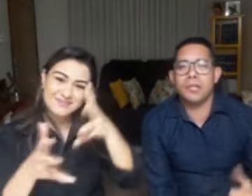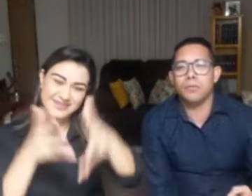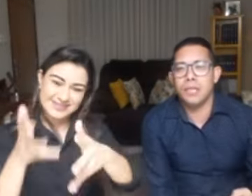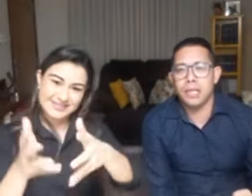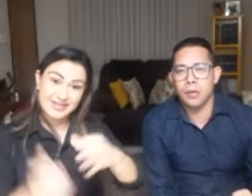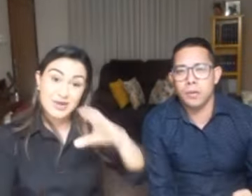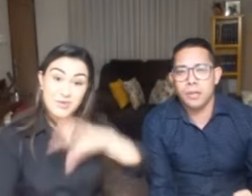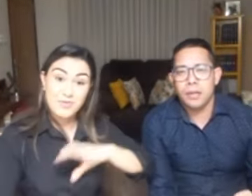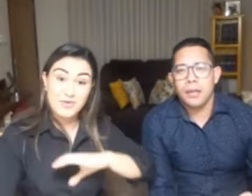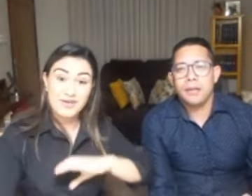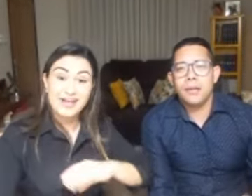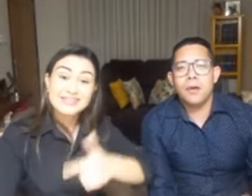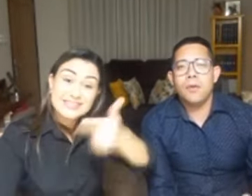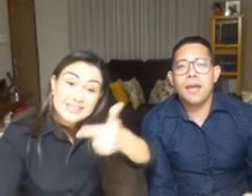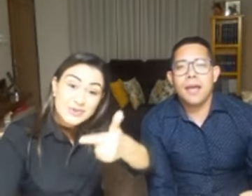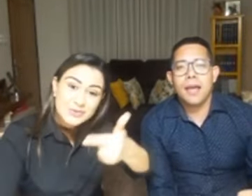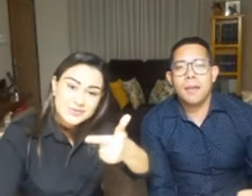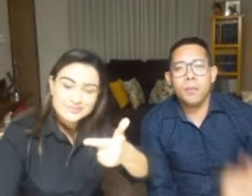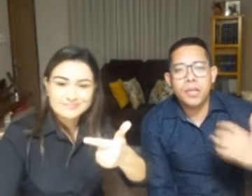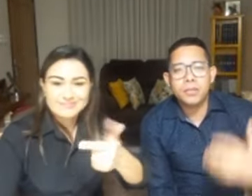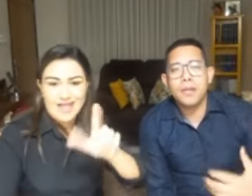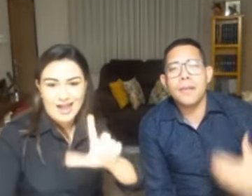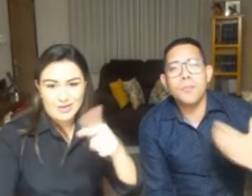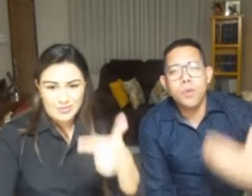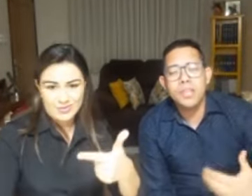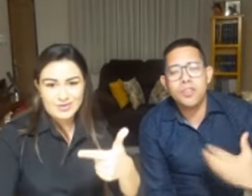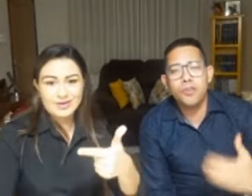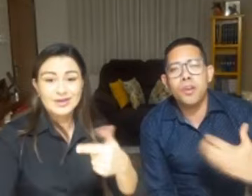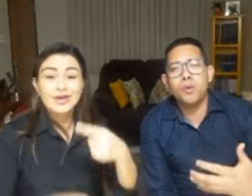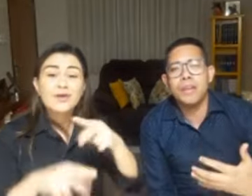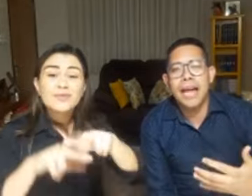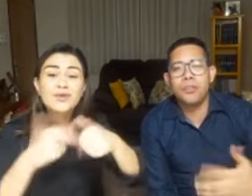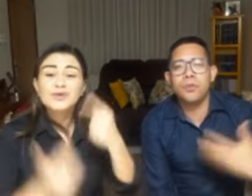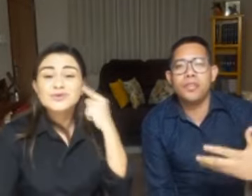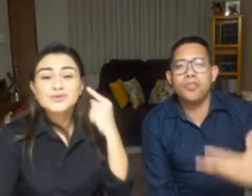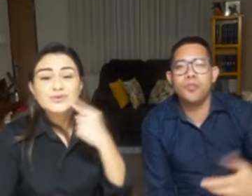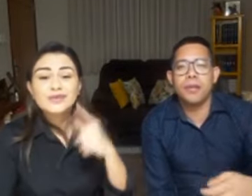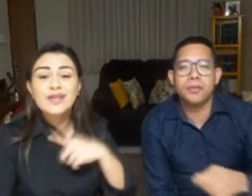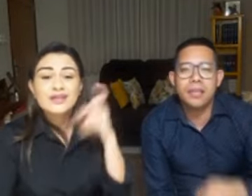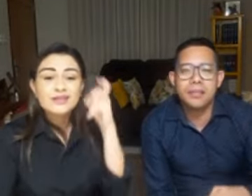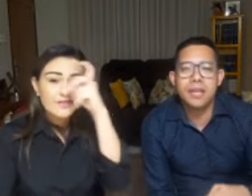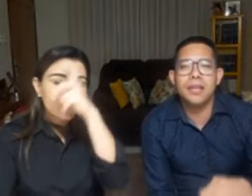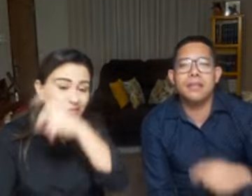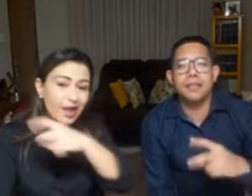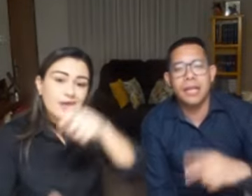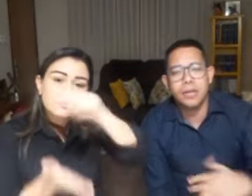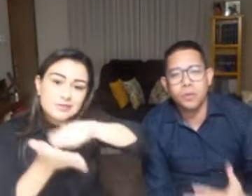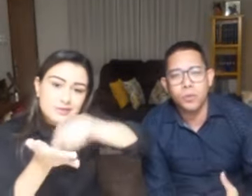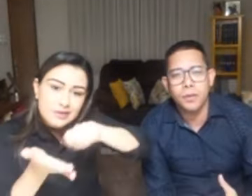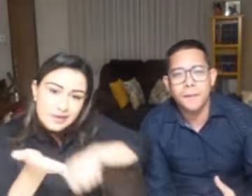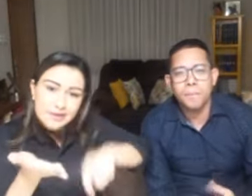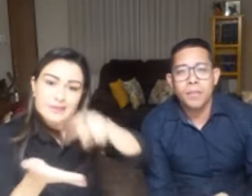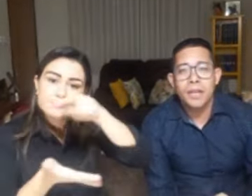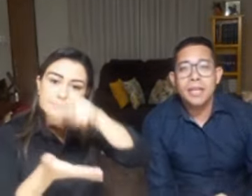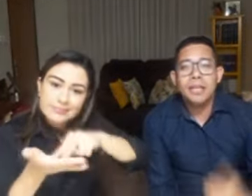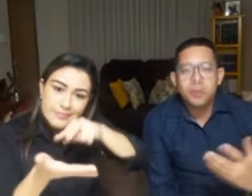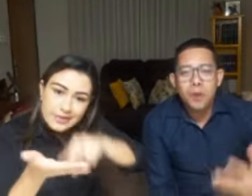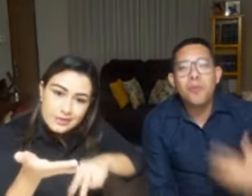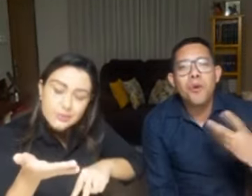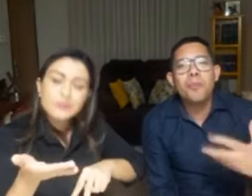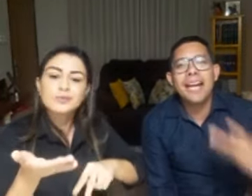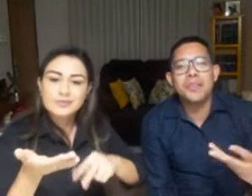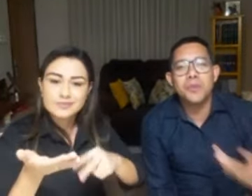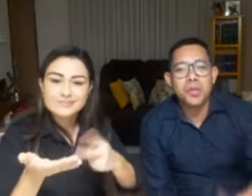uma segunda língua. Então, por isso ele tem muita dificuldade no entendimento da escrita, da leitura, e isso